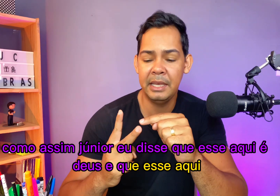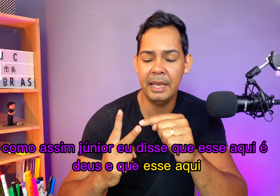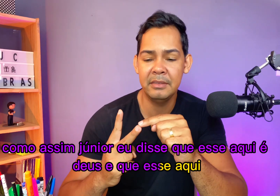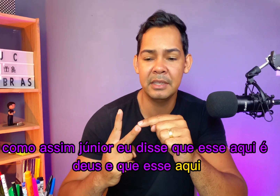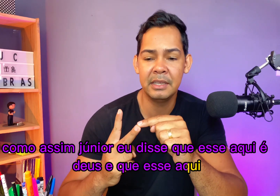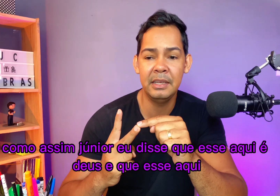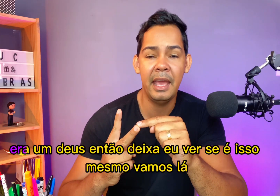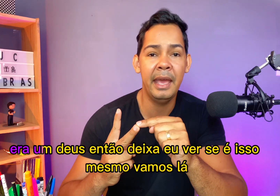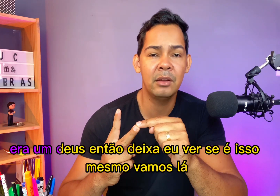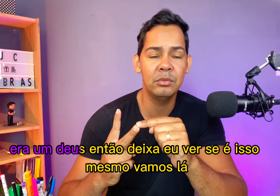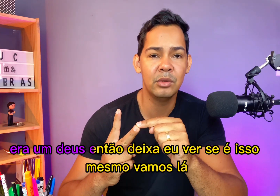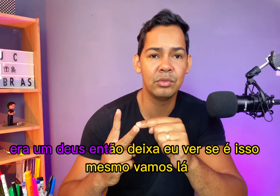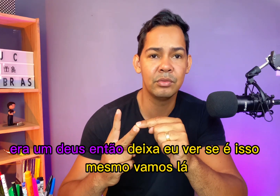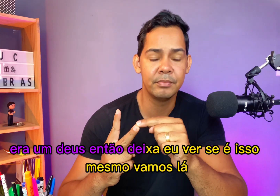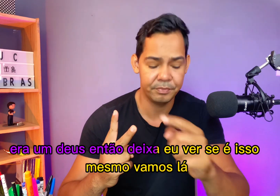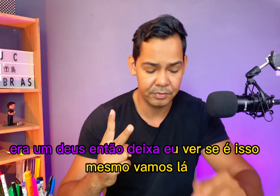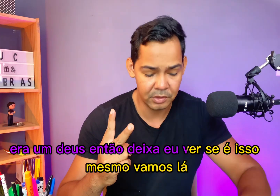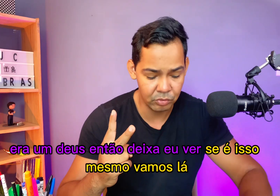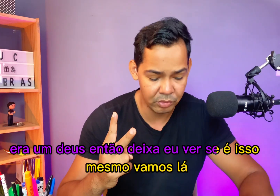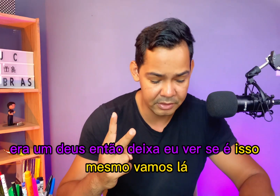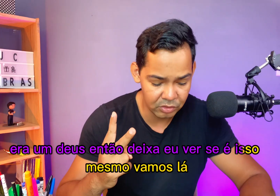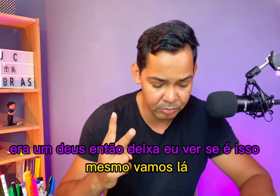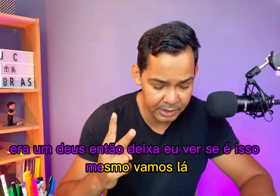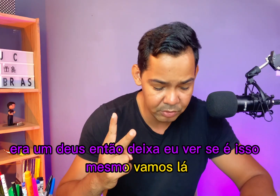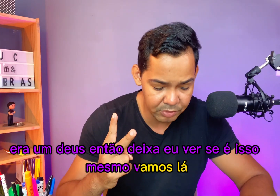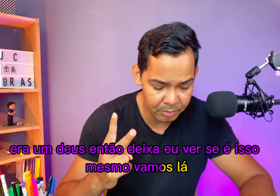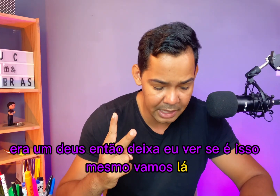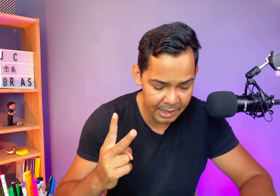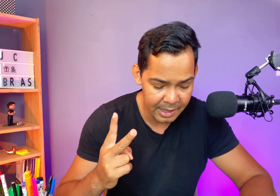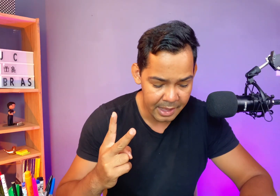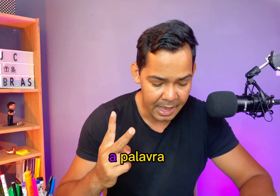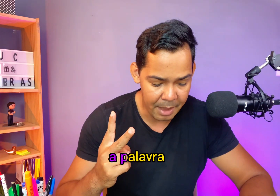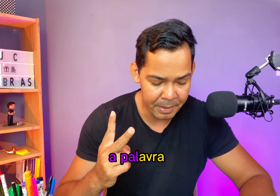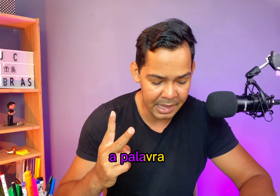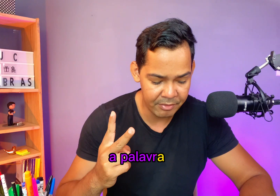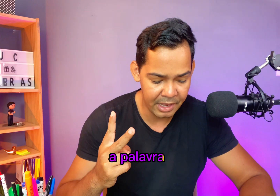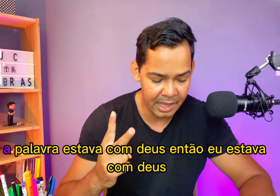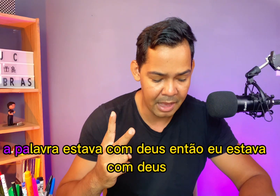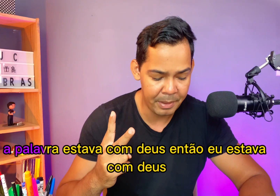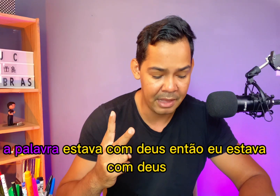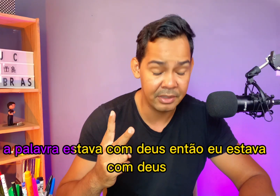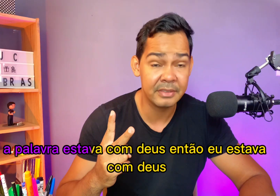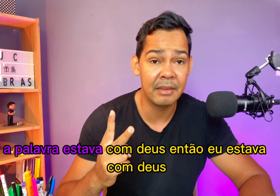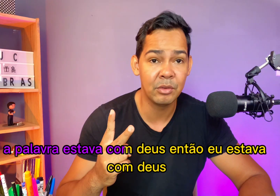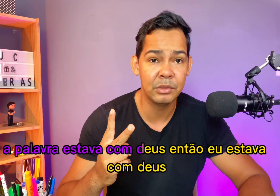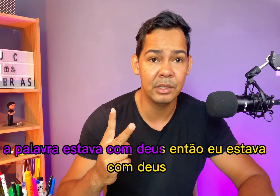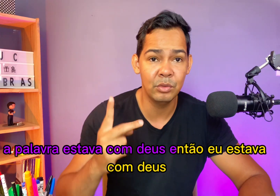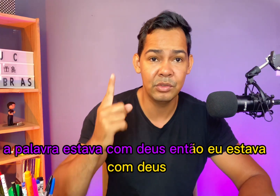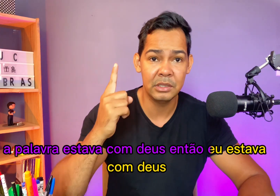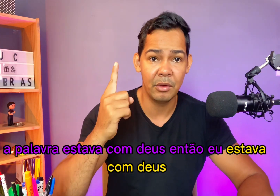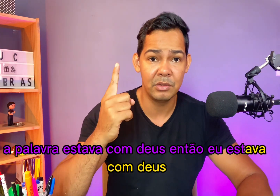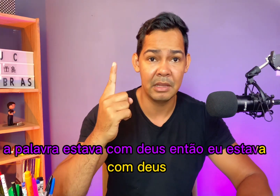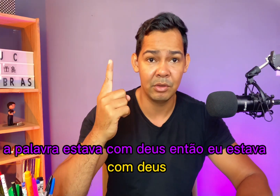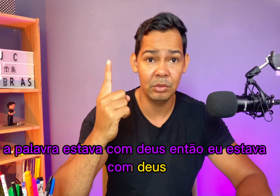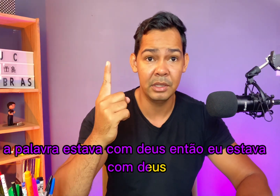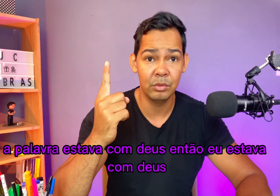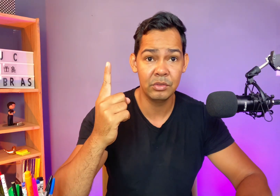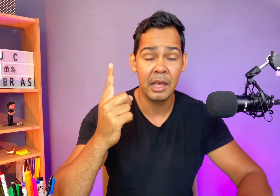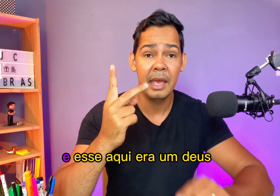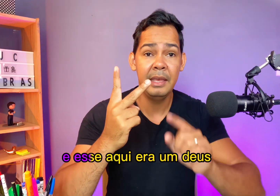esse aqui era um Deus. Então deixa eu ver se é isso mesmo. Vamos lá. A palavra estava com Deus, então eu estava com Deus. E esse